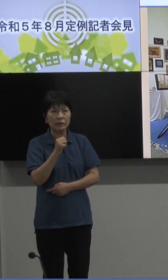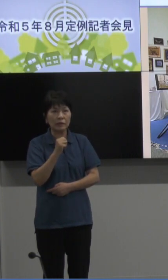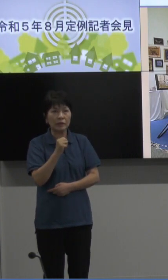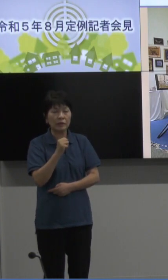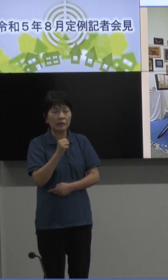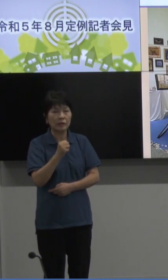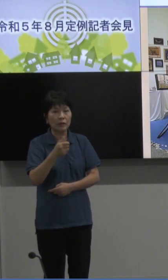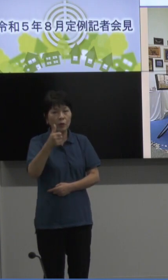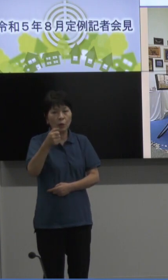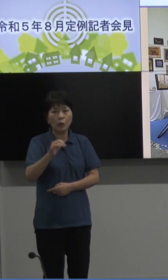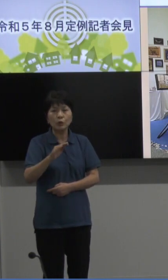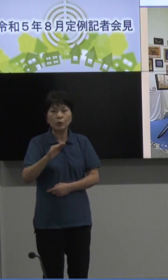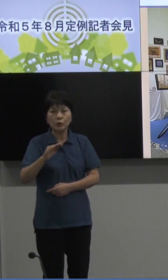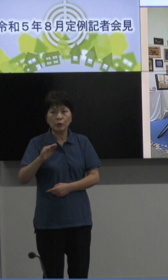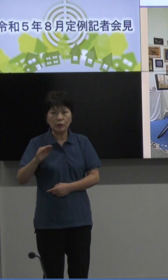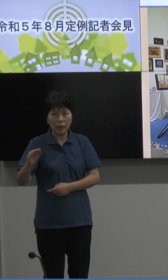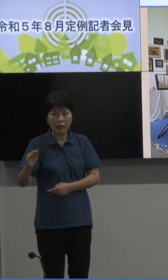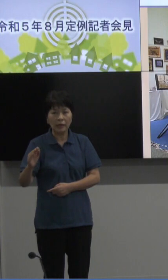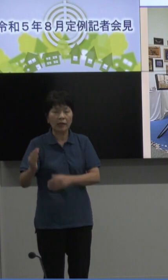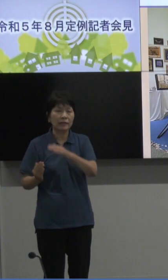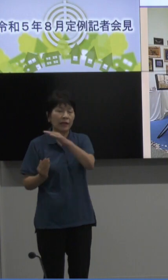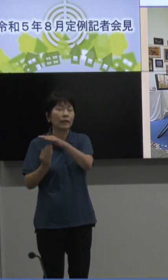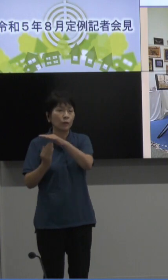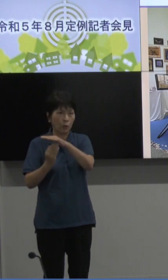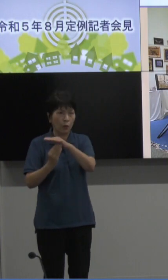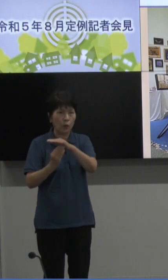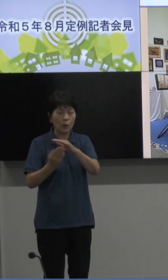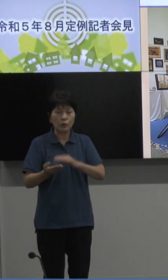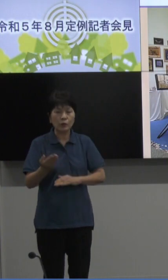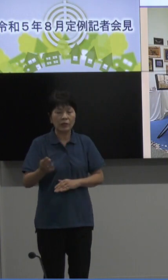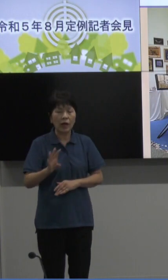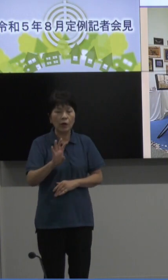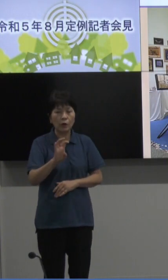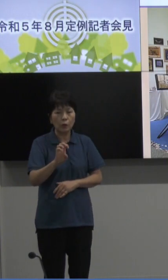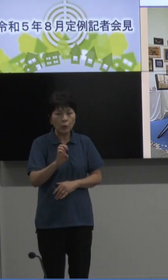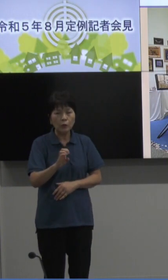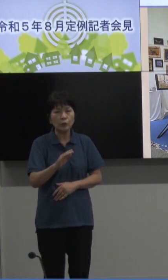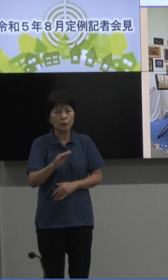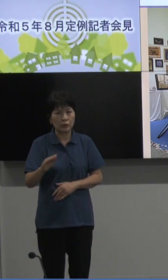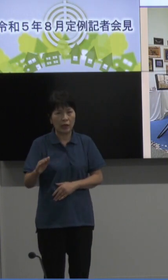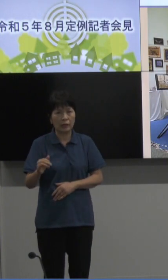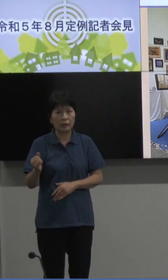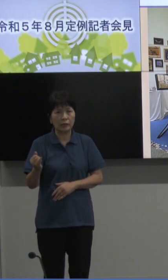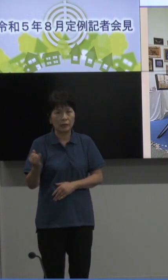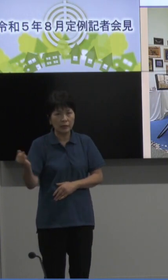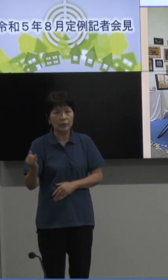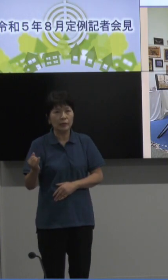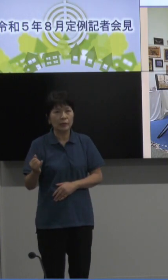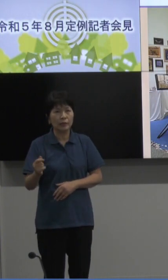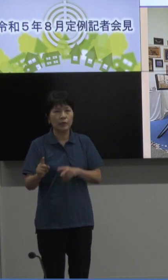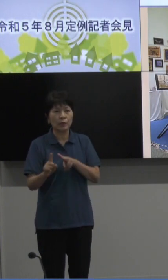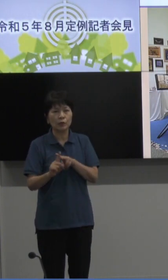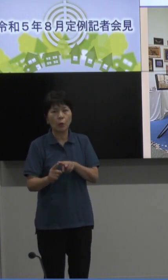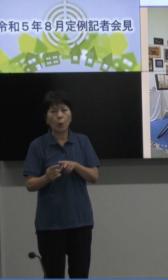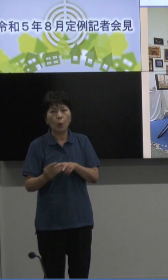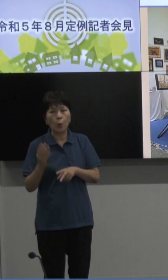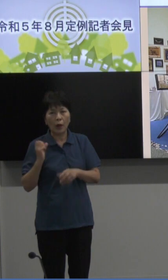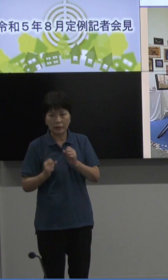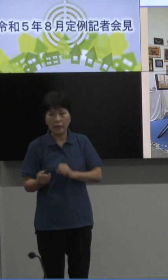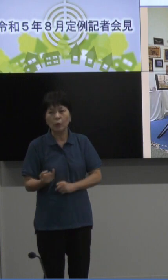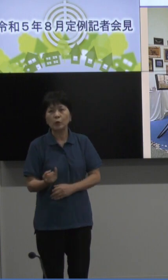性で、2番目が40歳代の女性、そして3番目が小学校の女性、女子でございます、